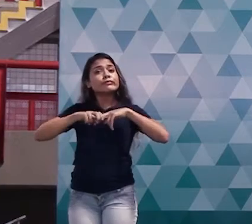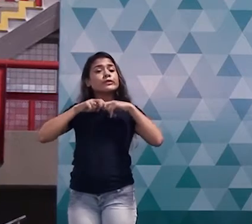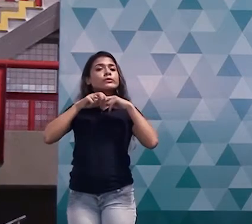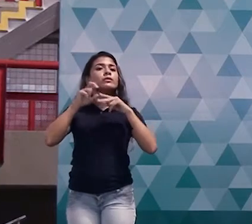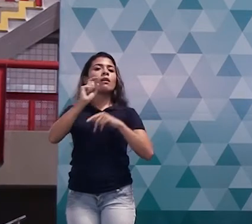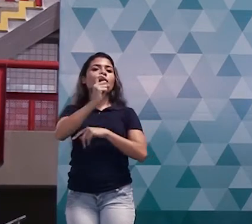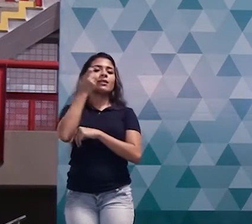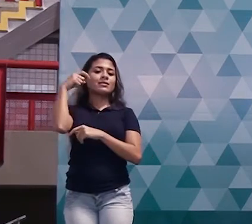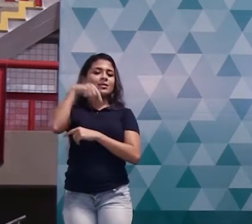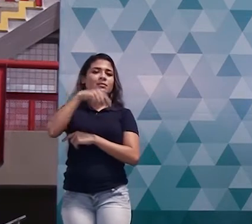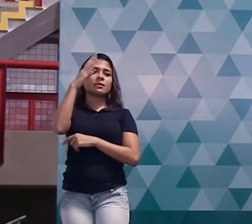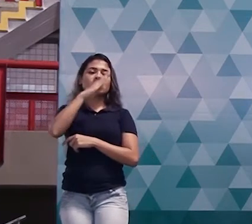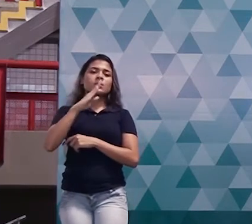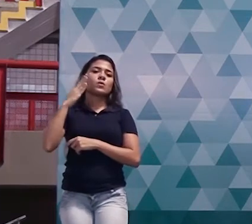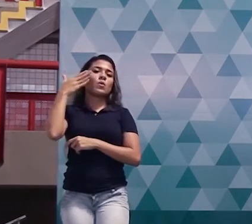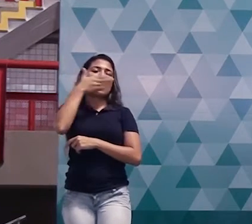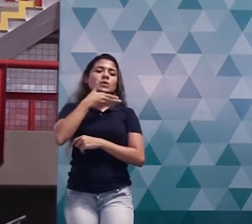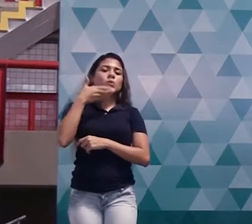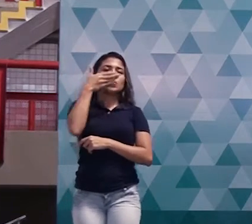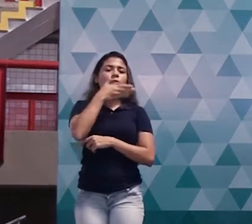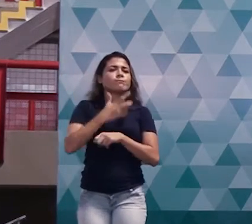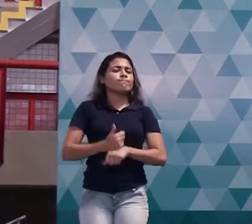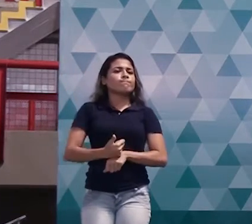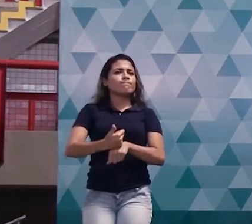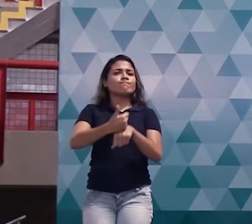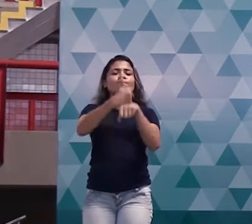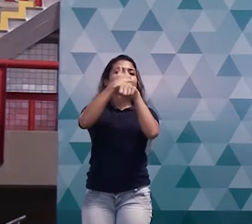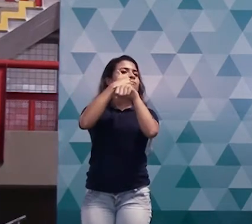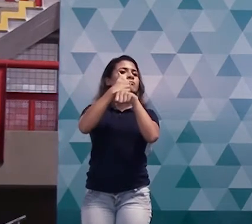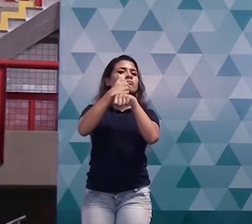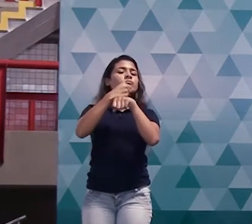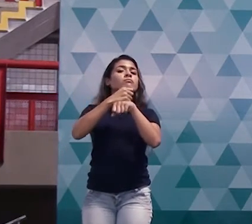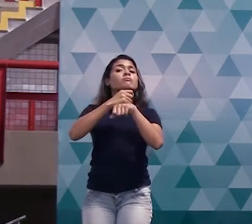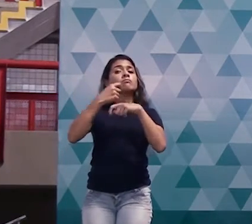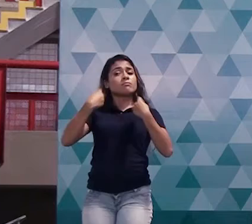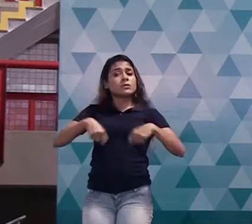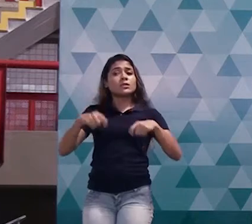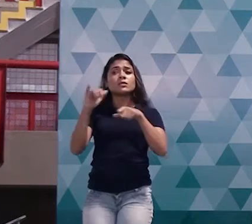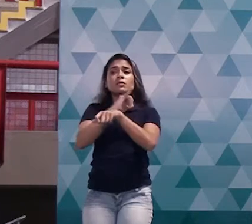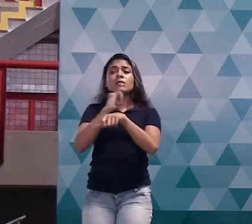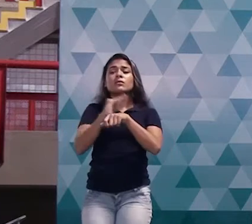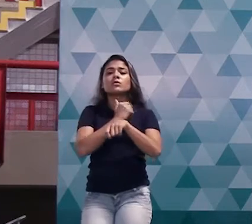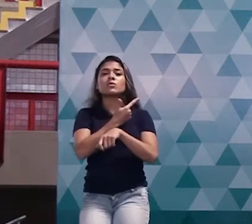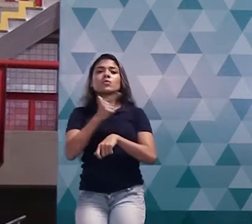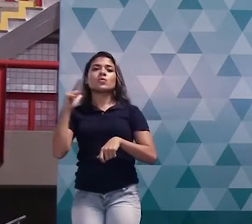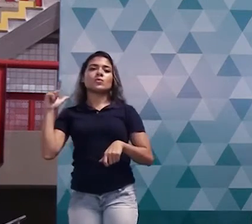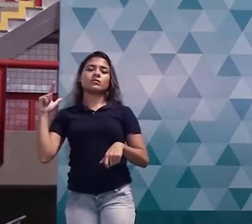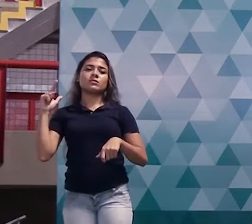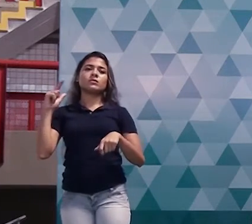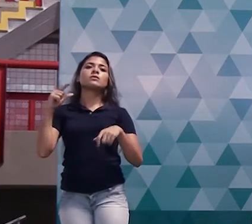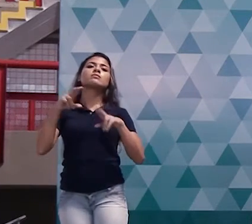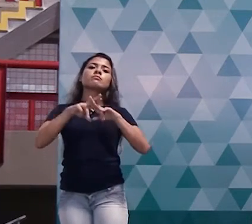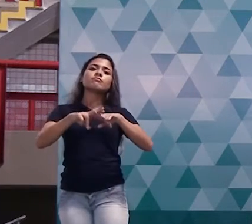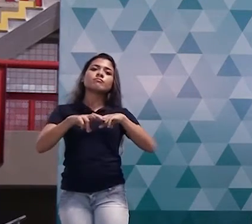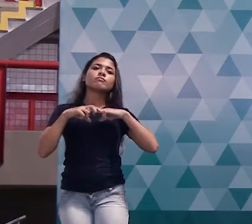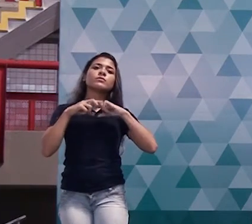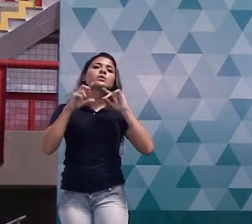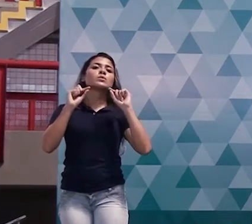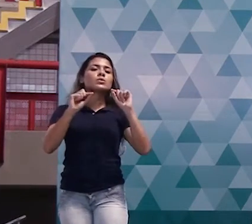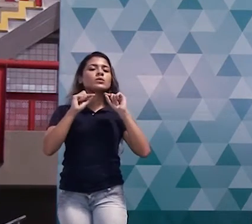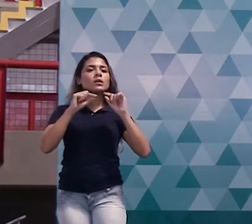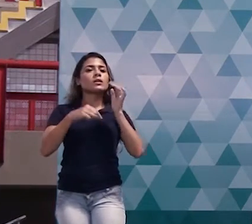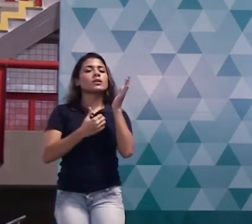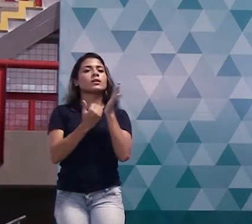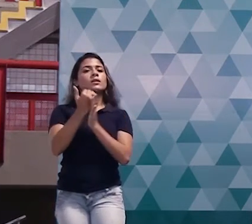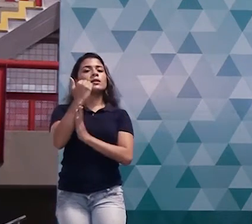era o açúcar, não vai ser mais. Será necessário se buscar novas alternativas. É aí onde você vai ter os